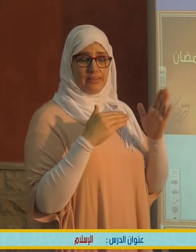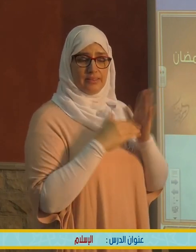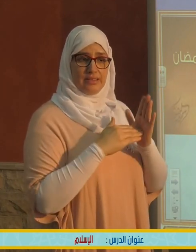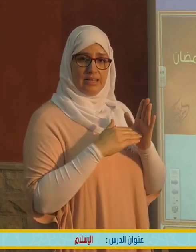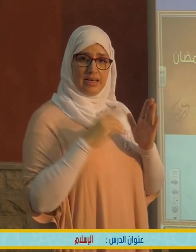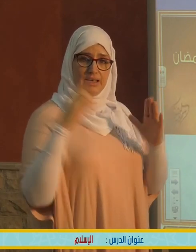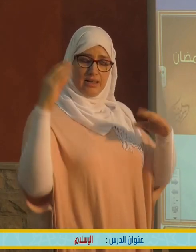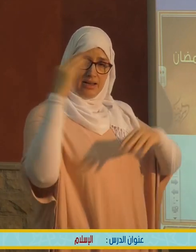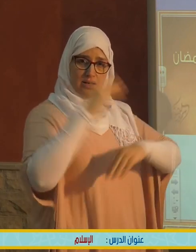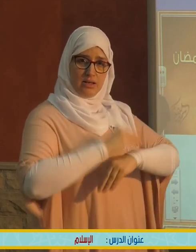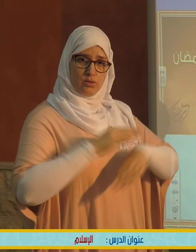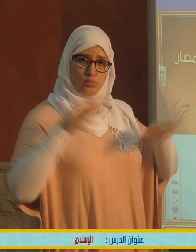القدر.